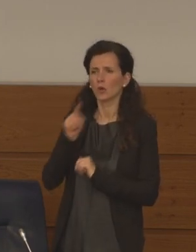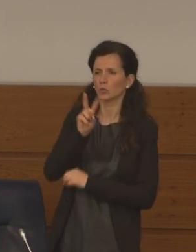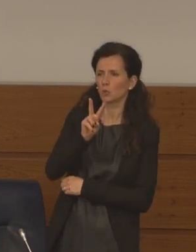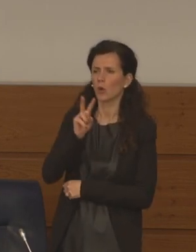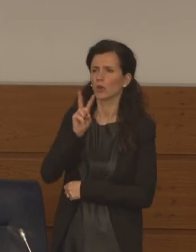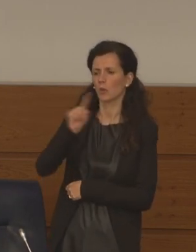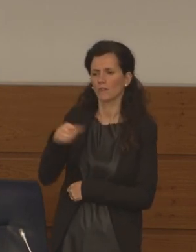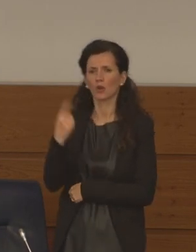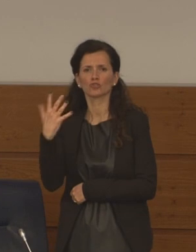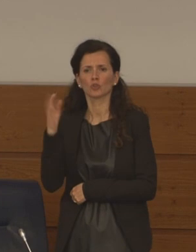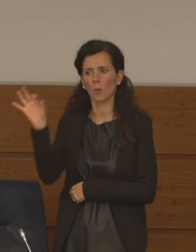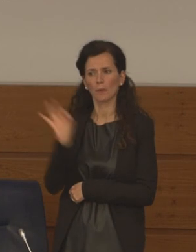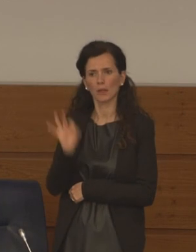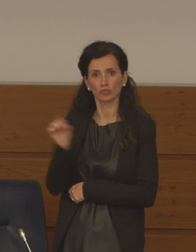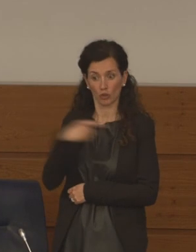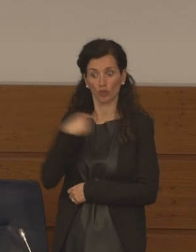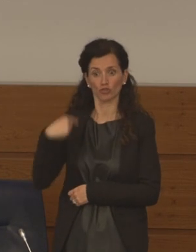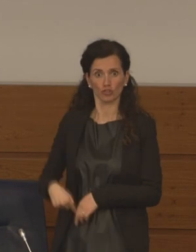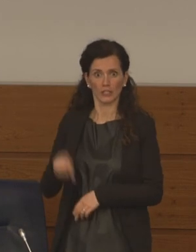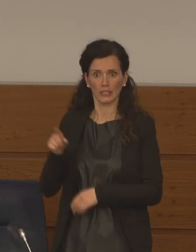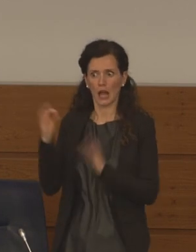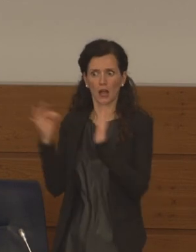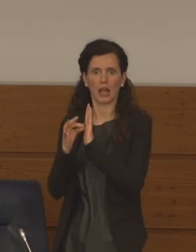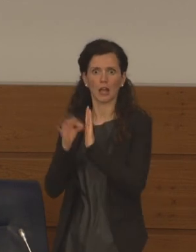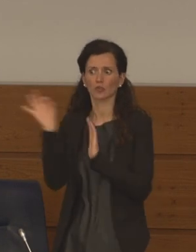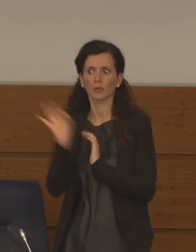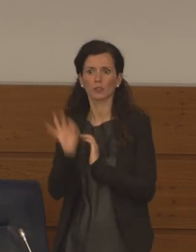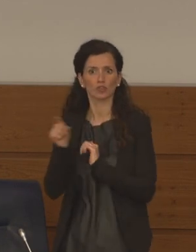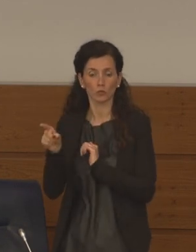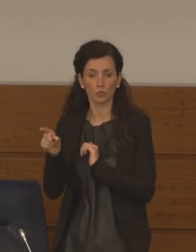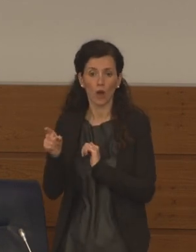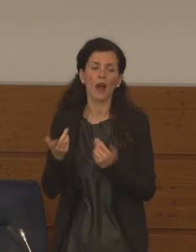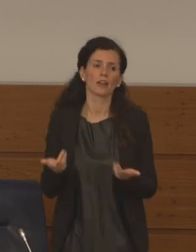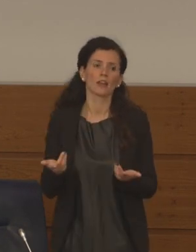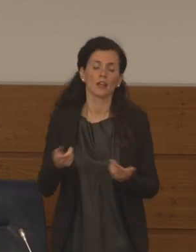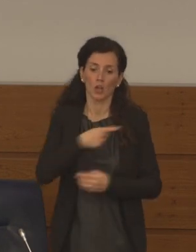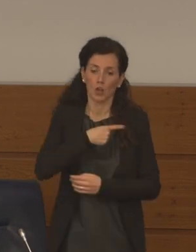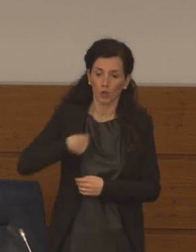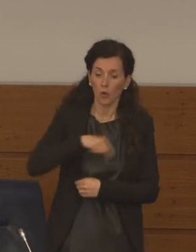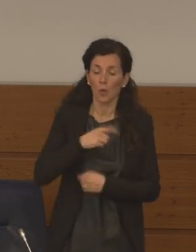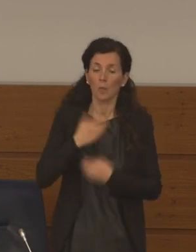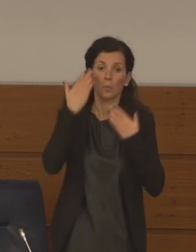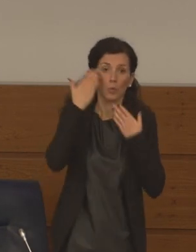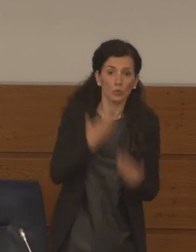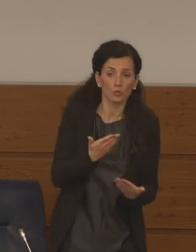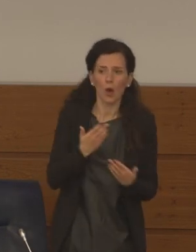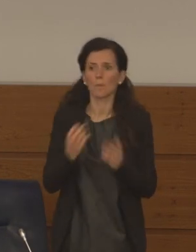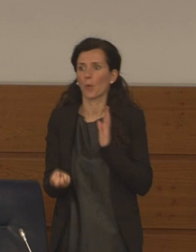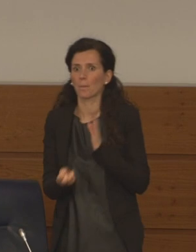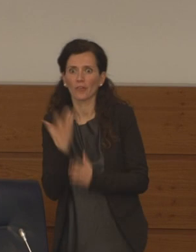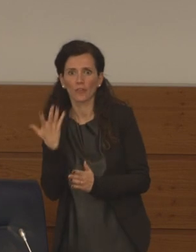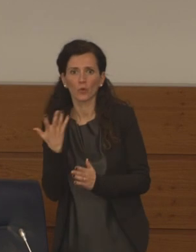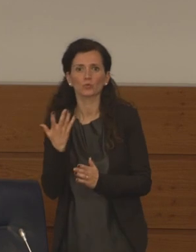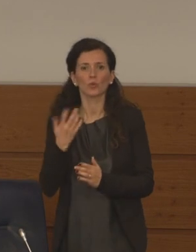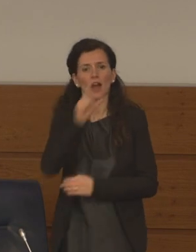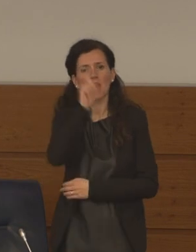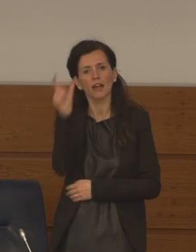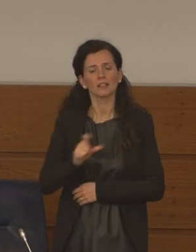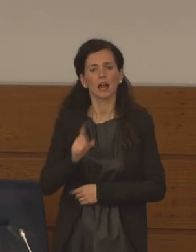5 per cento è dovuto al fatto che noi abbiamo una popolazione purtroppo per fortuna la popolazione molto anziana